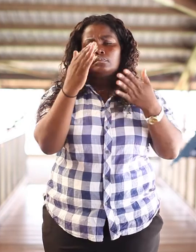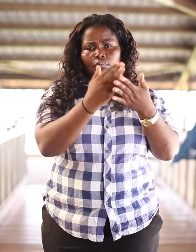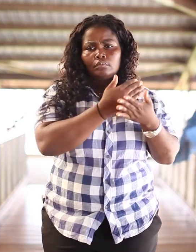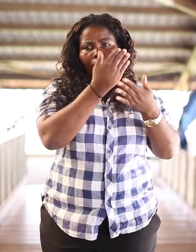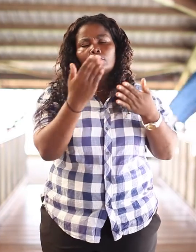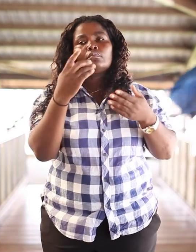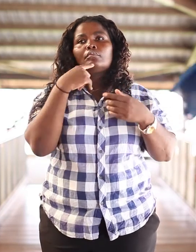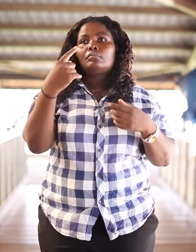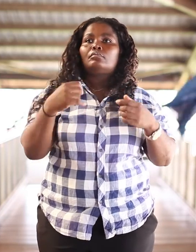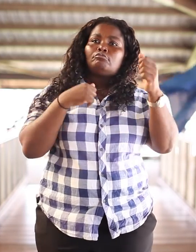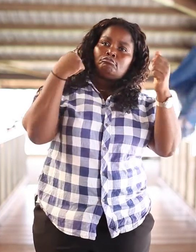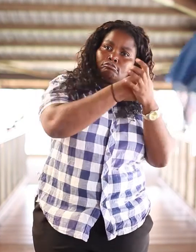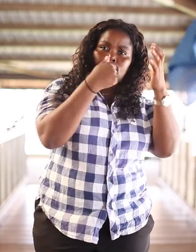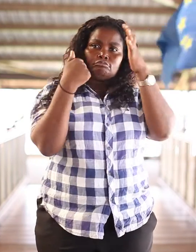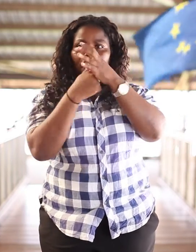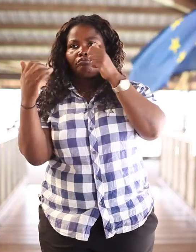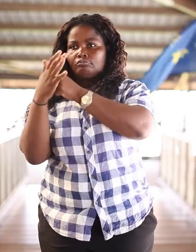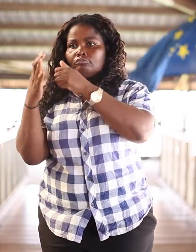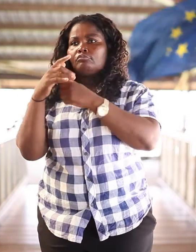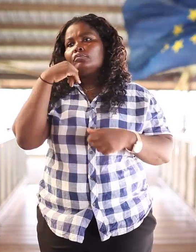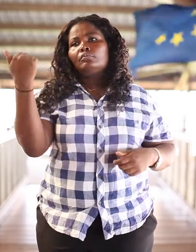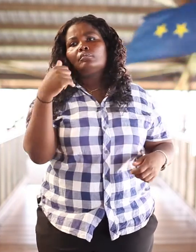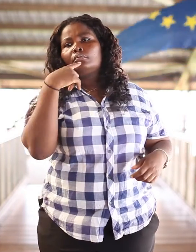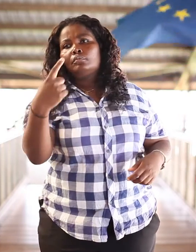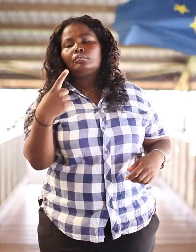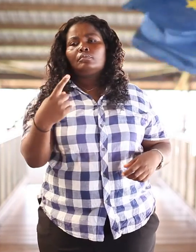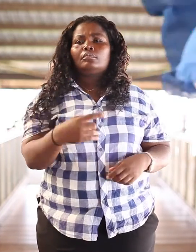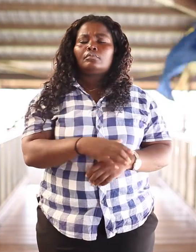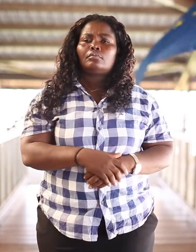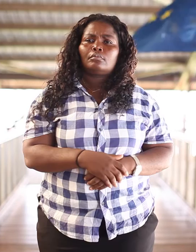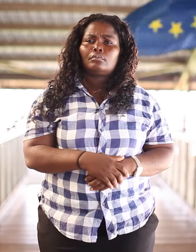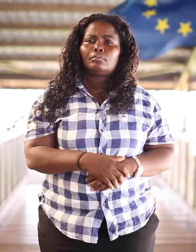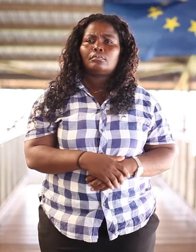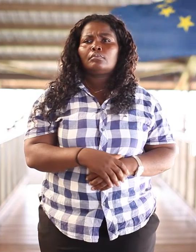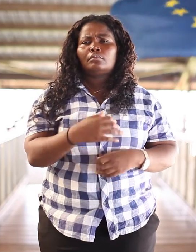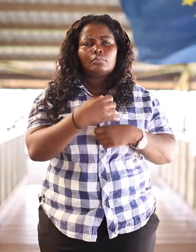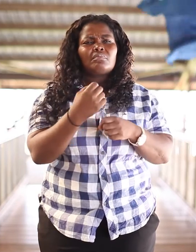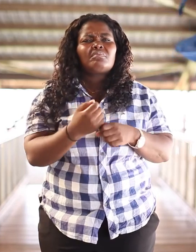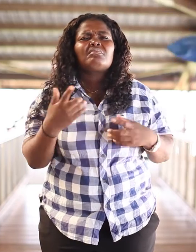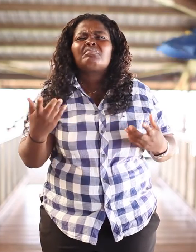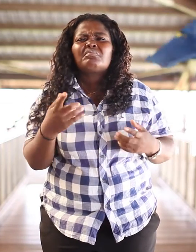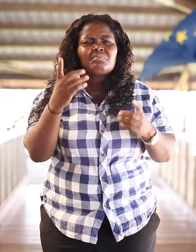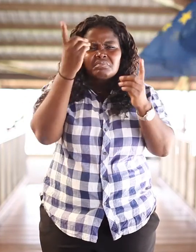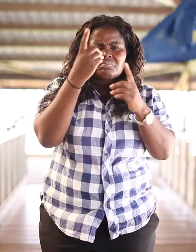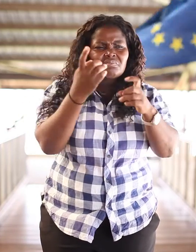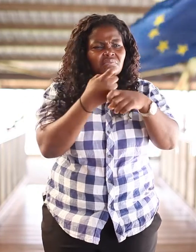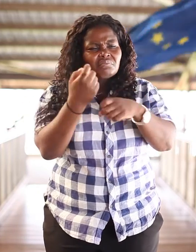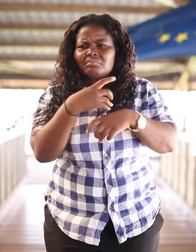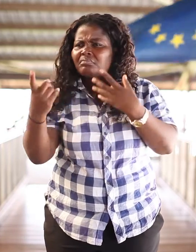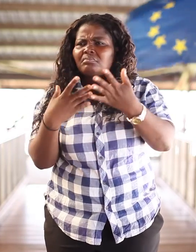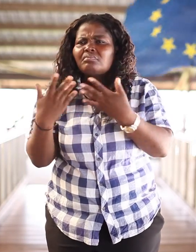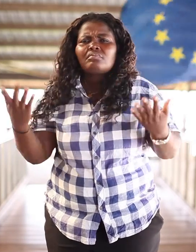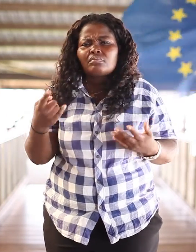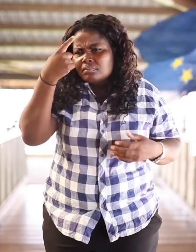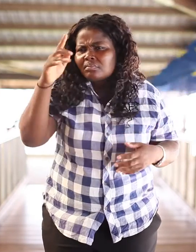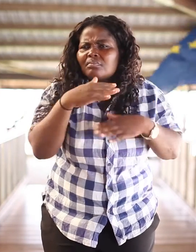y levantaron el puño envuelto en un guante negro. Aquello fue un completo escándalo, pero